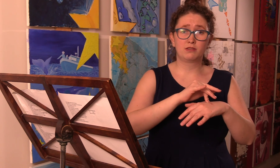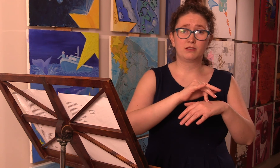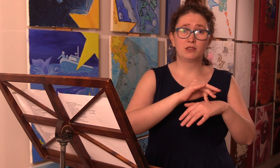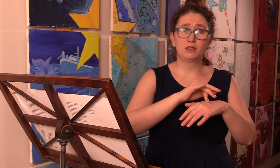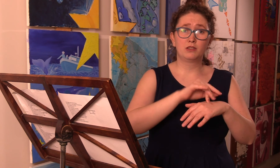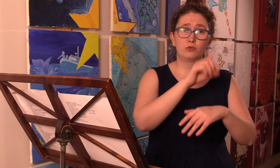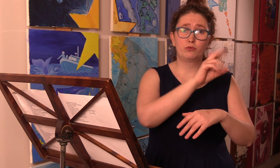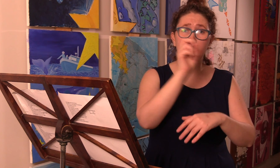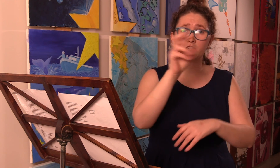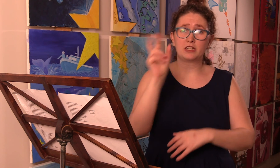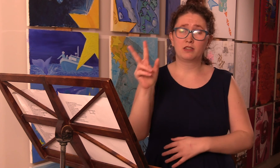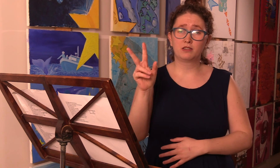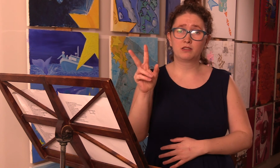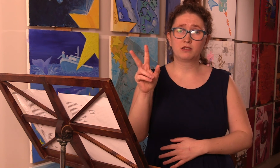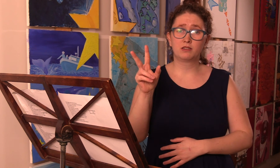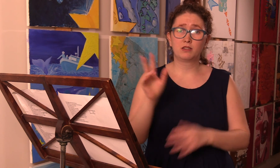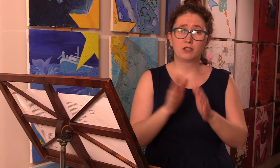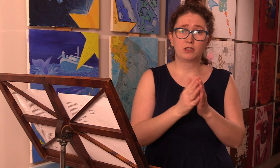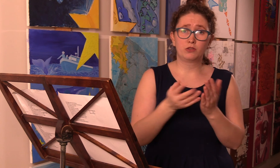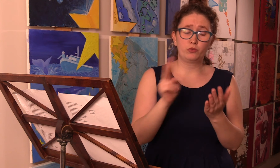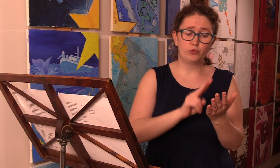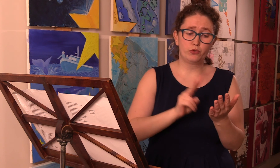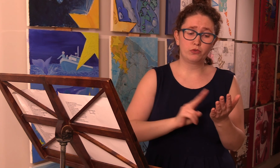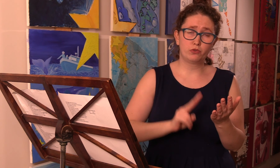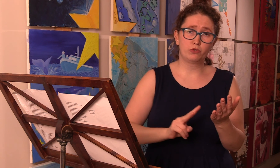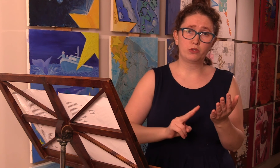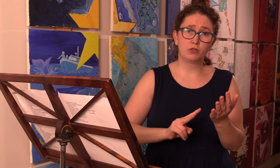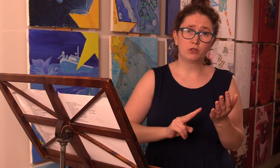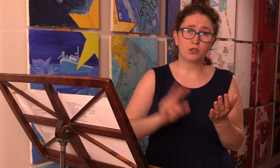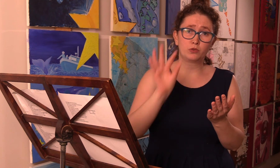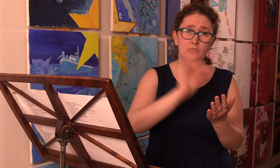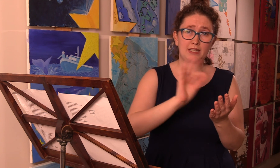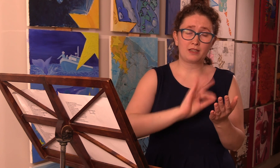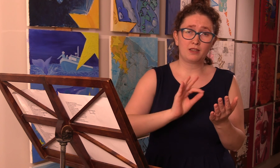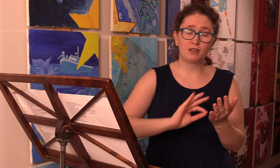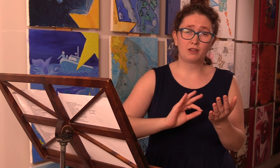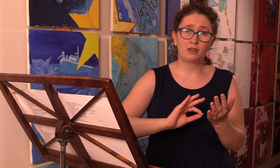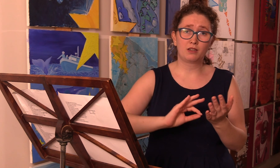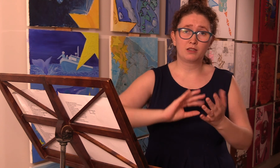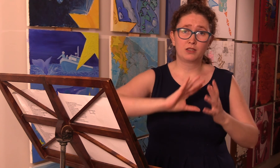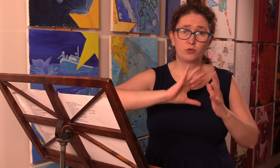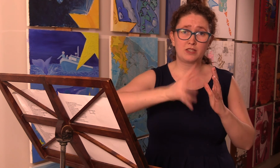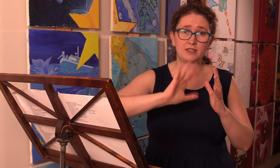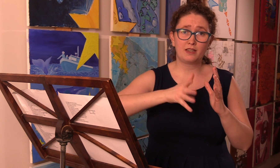tout voyagé, tout lu, tout écrit, tout signé,